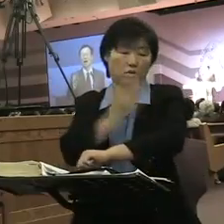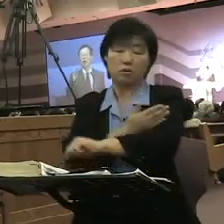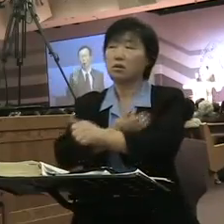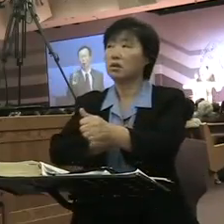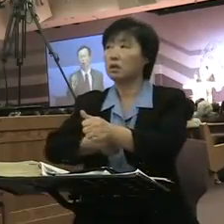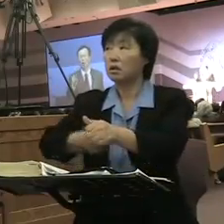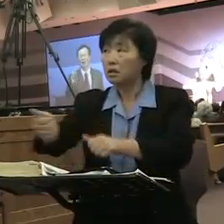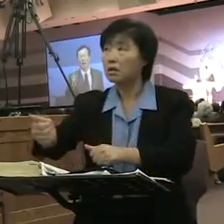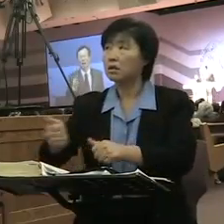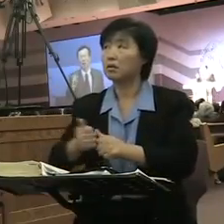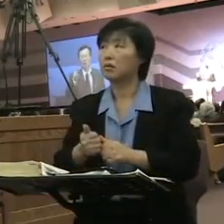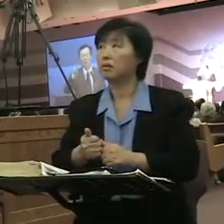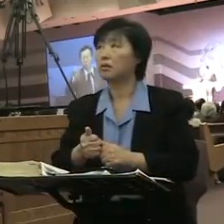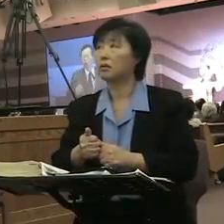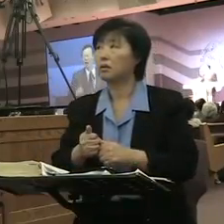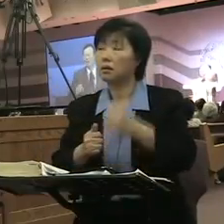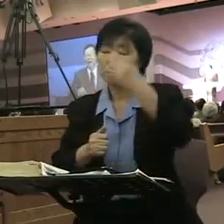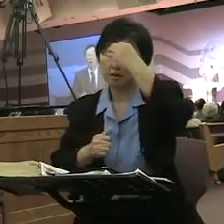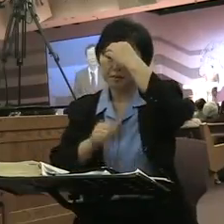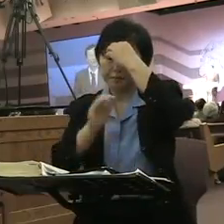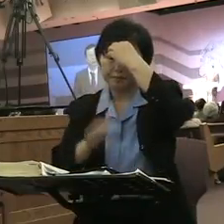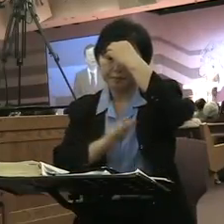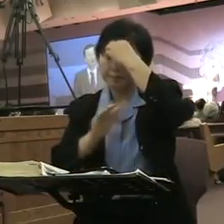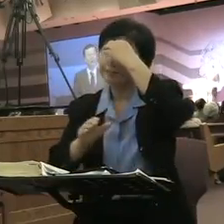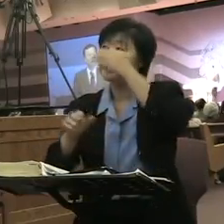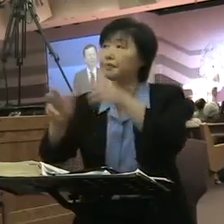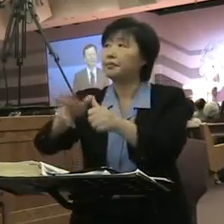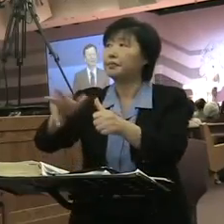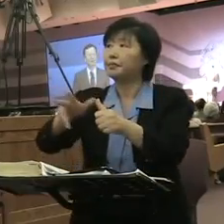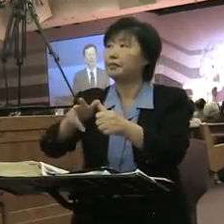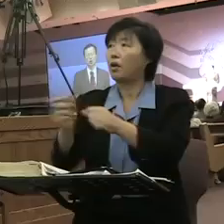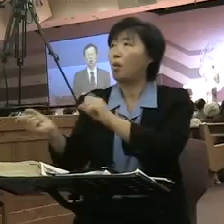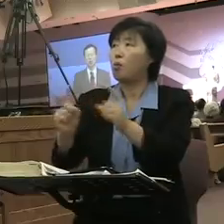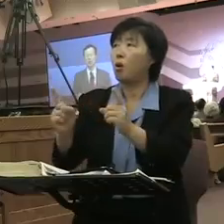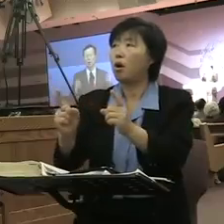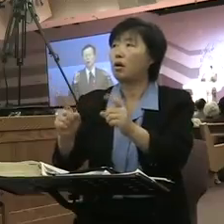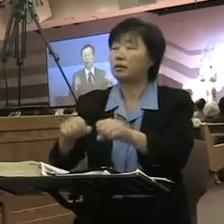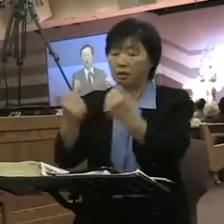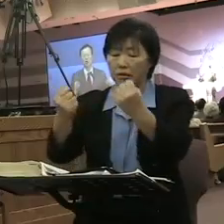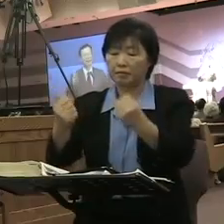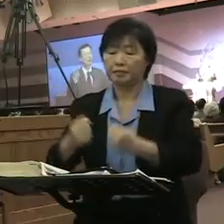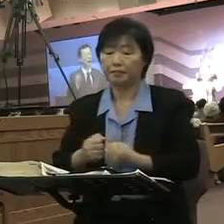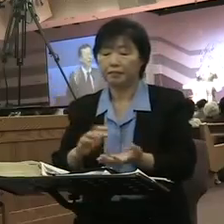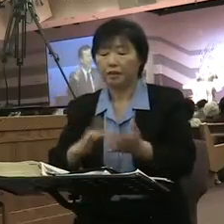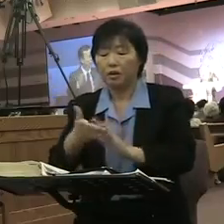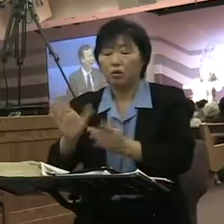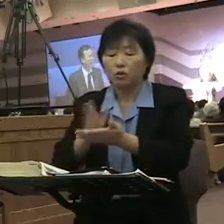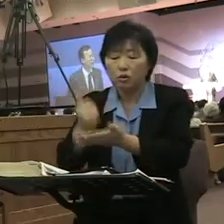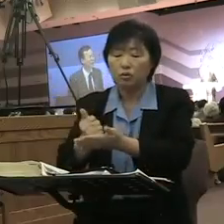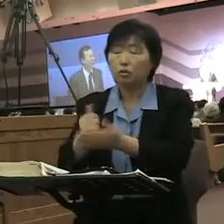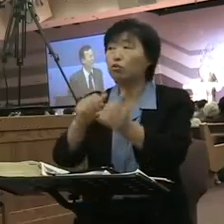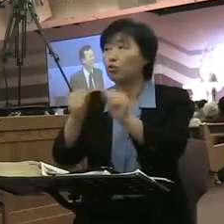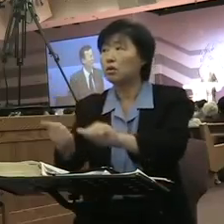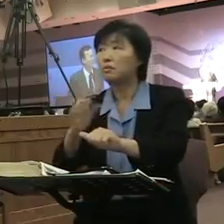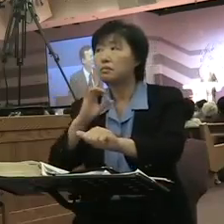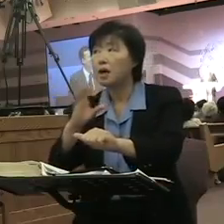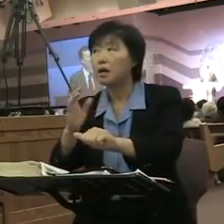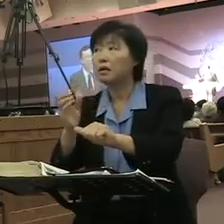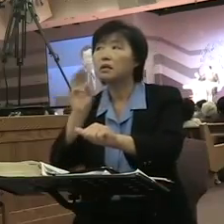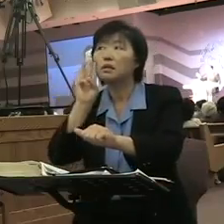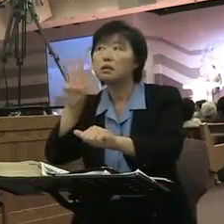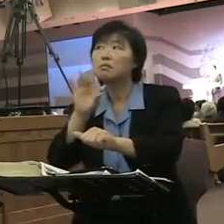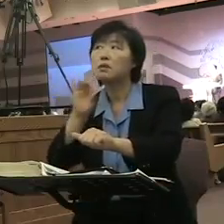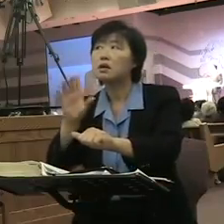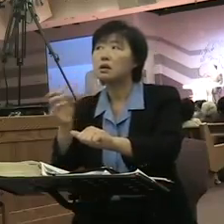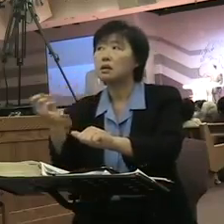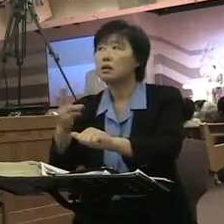기독교의 가장 독특한 가르침이 부활 사건입니다. 부활 사건. 예수 그리스도는 죽었지만 사흘 만에 부활하셨다.